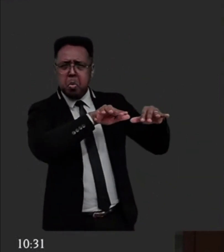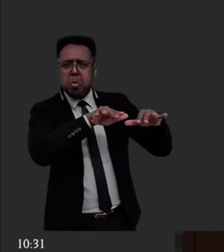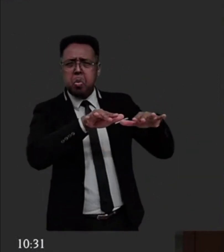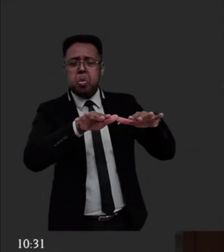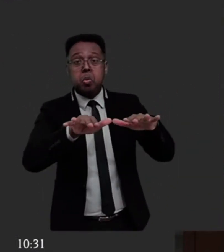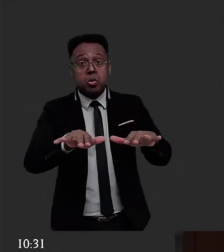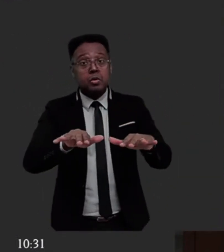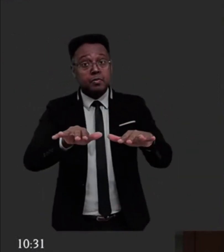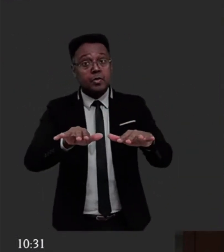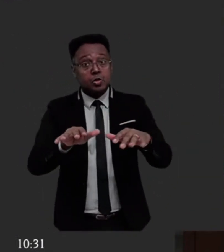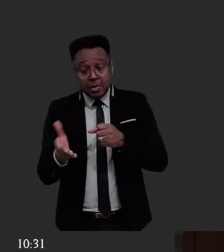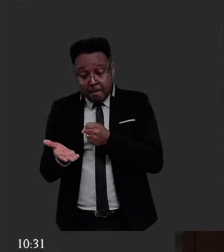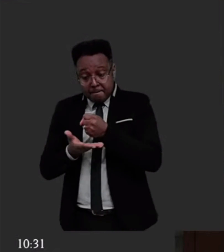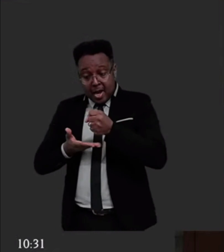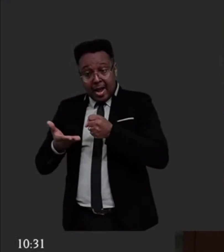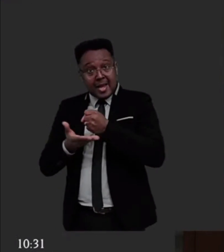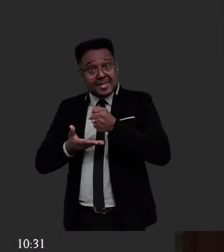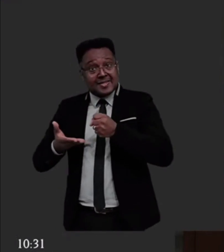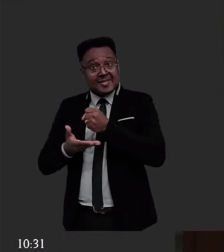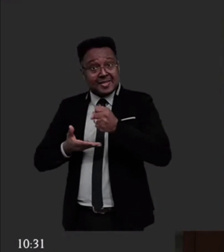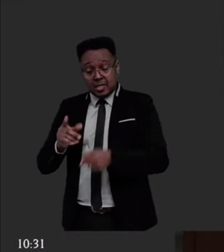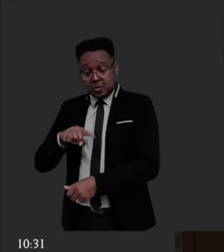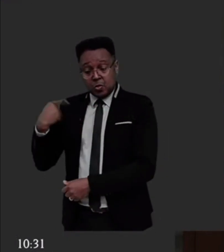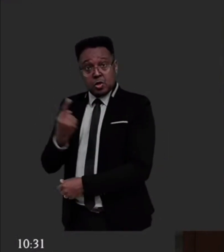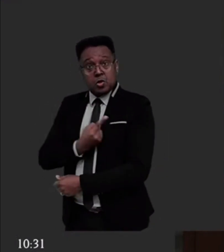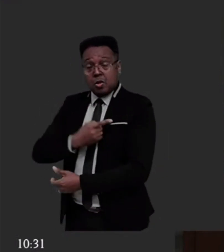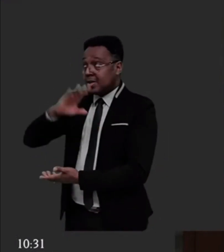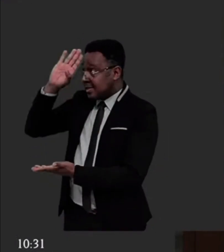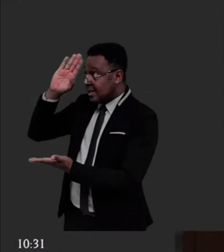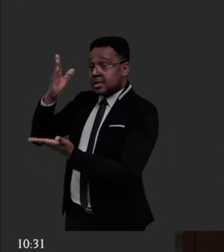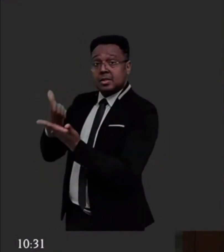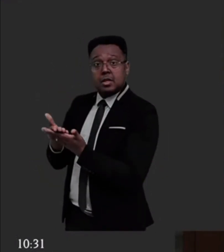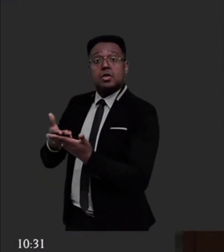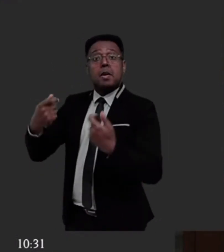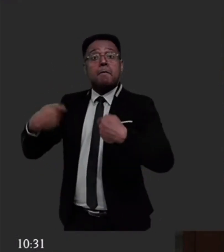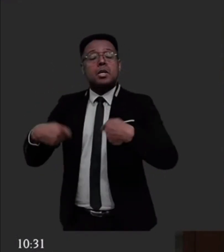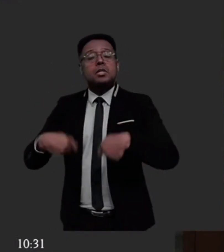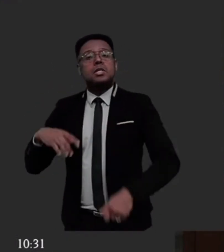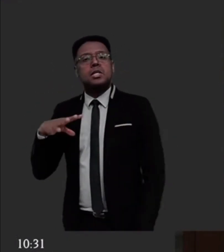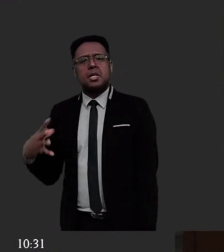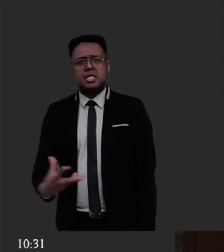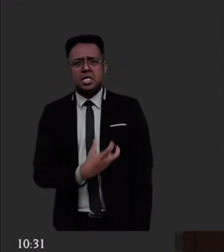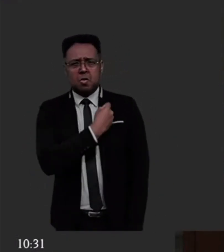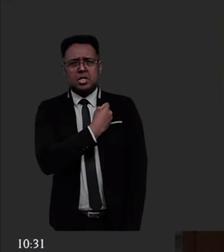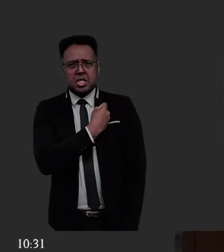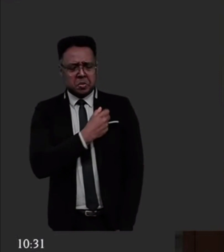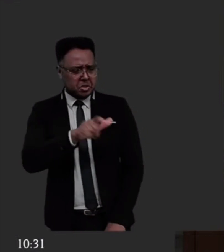de nossa fé, que são necessários à nossa salvação e dos demais pecadores.